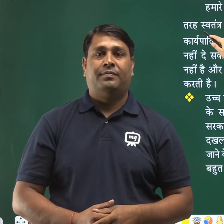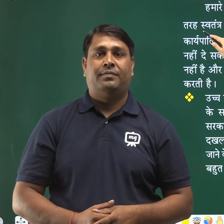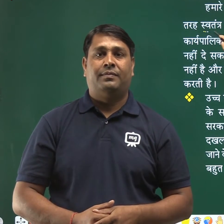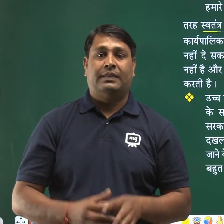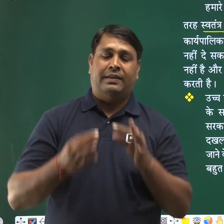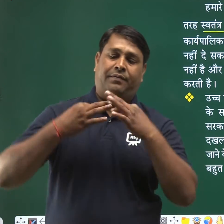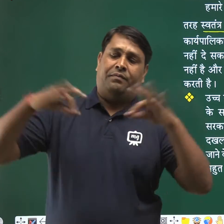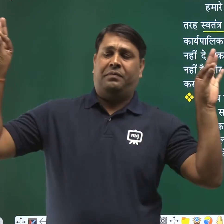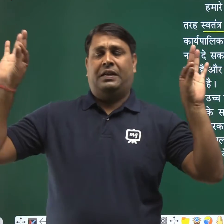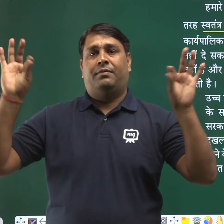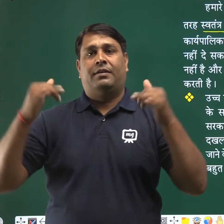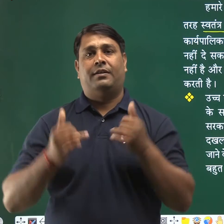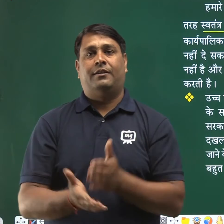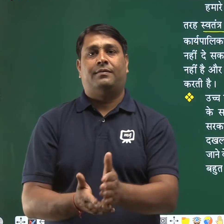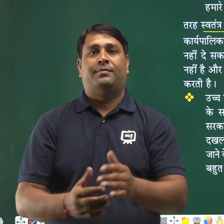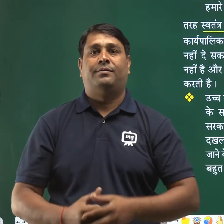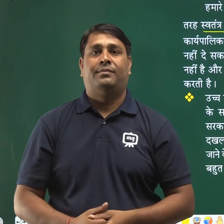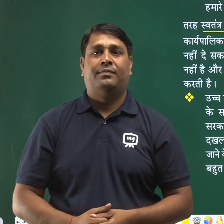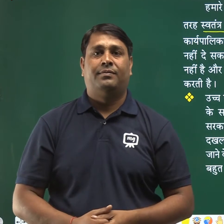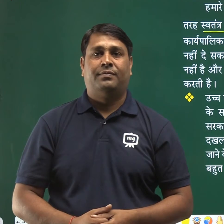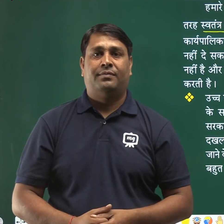स्वतंत्र रखा है,